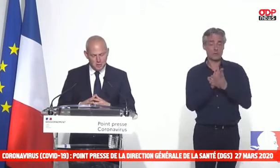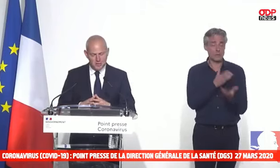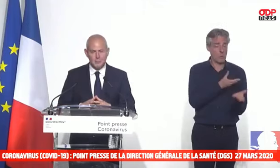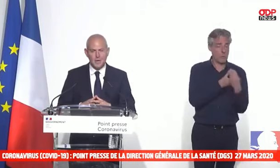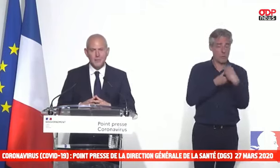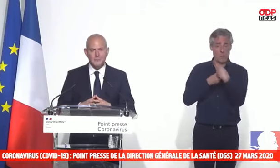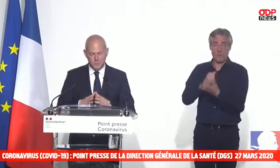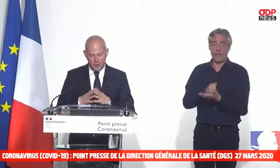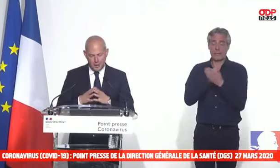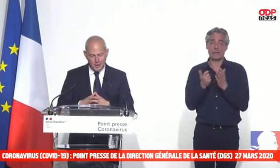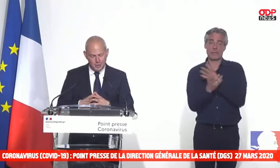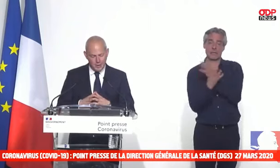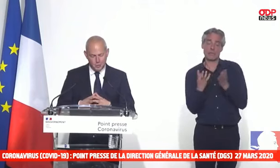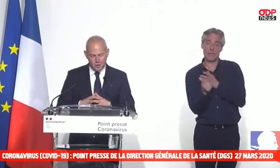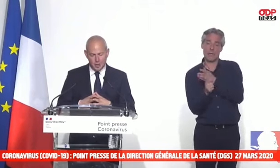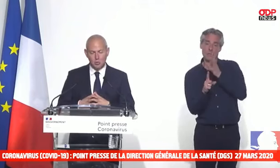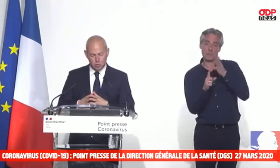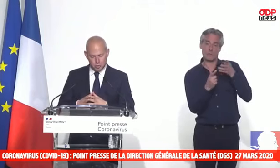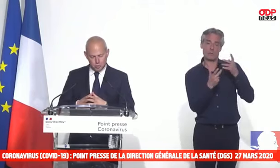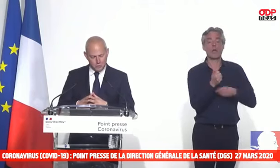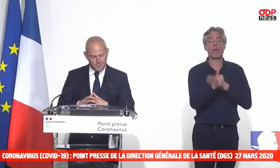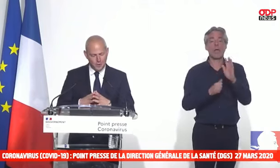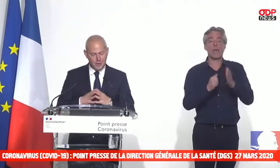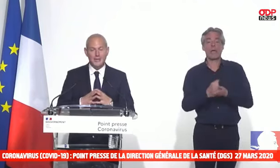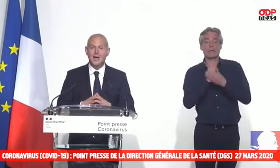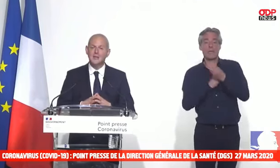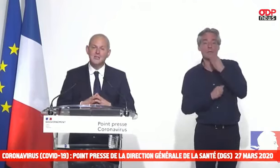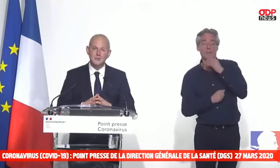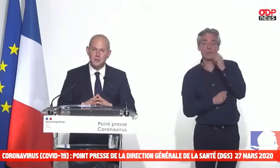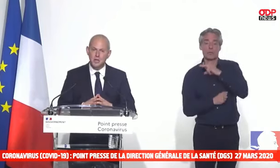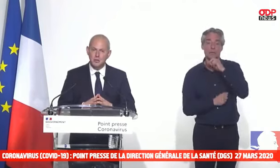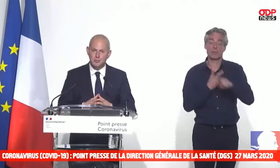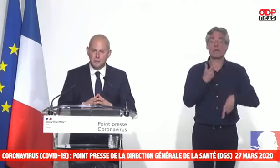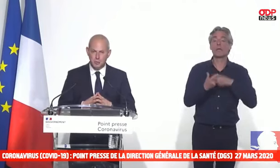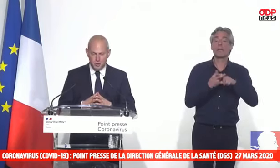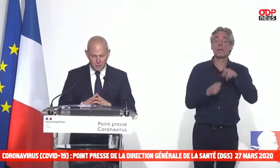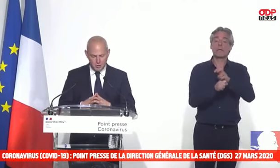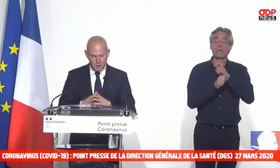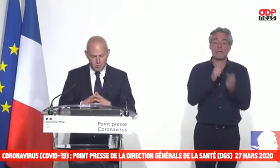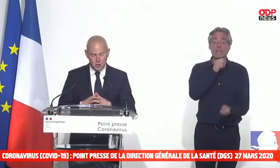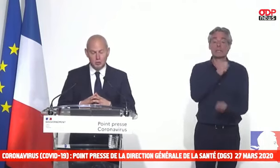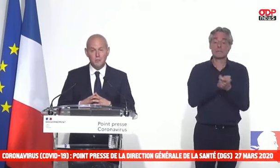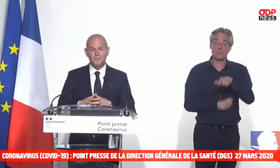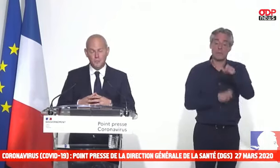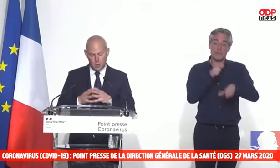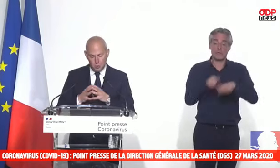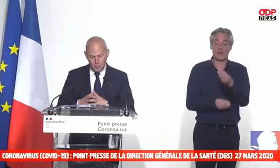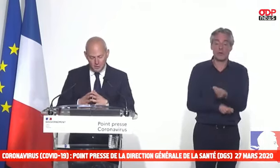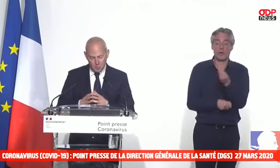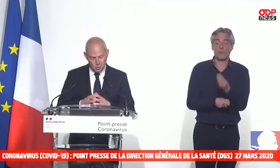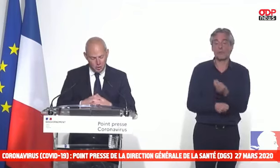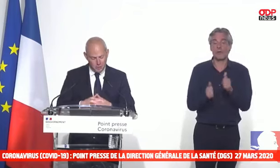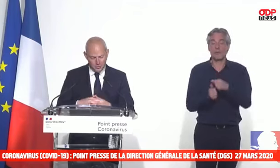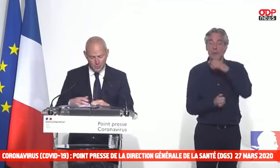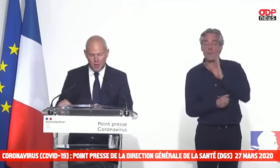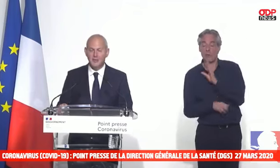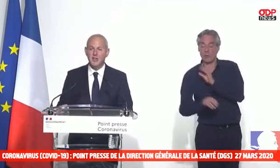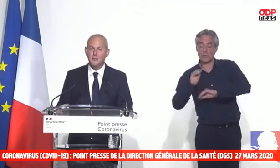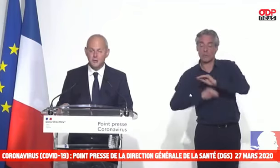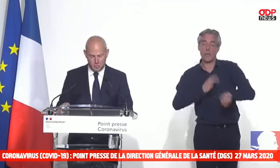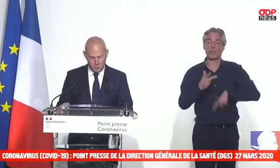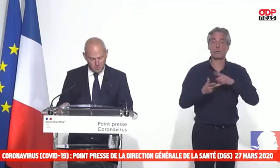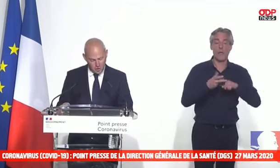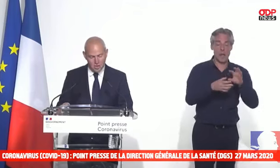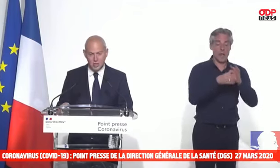missions principales, l'aide alimentaire et d'urgence, la garde exceptionnelle d'enfants, de personnel soignant, le maintien du lien avec